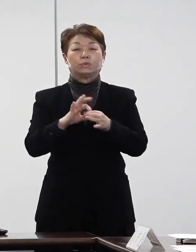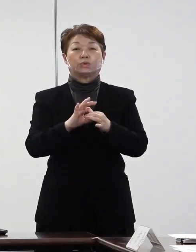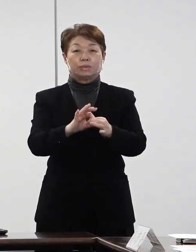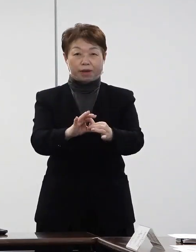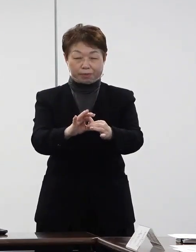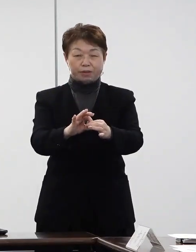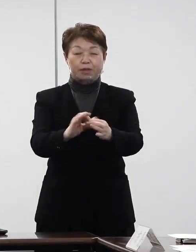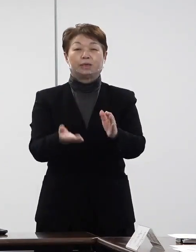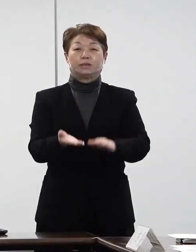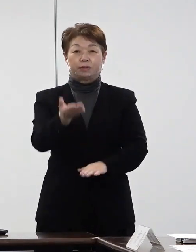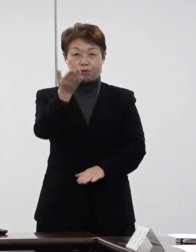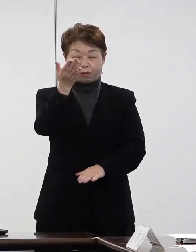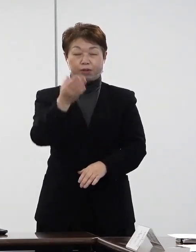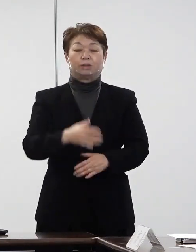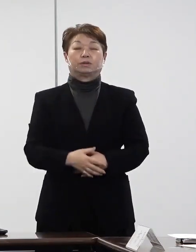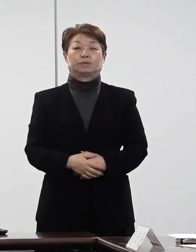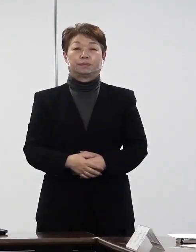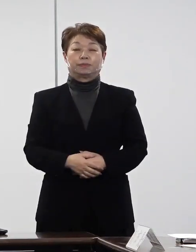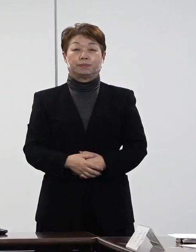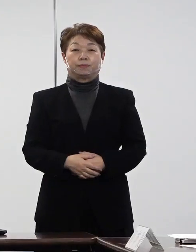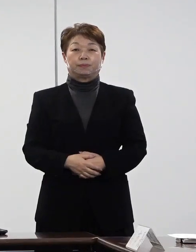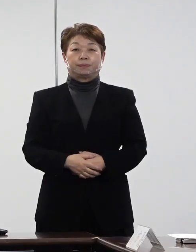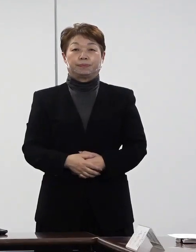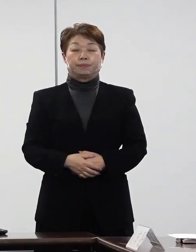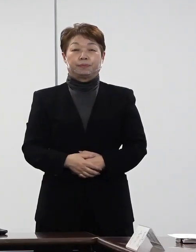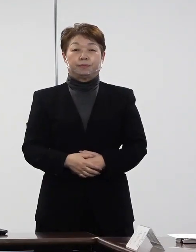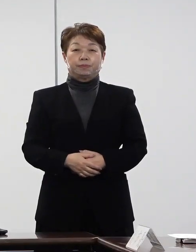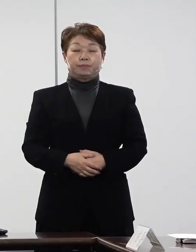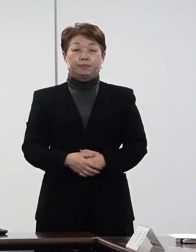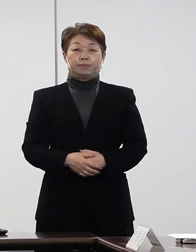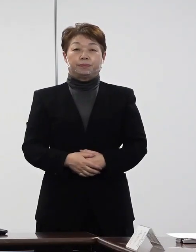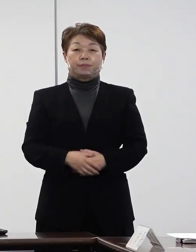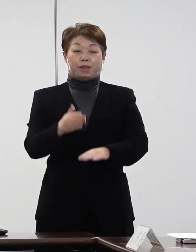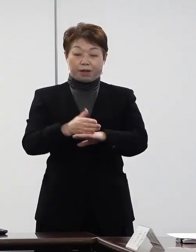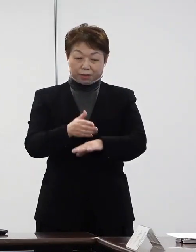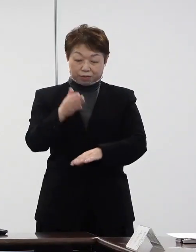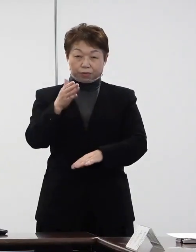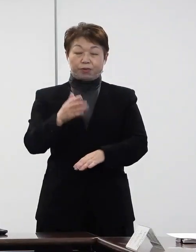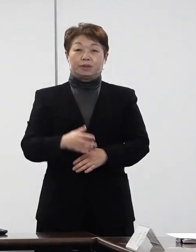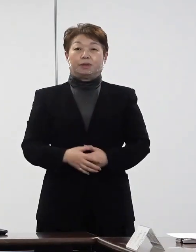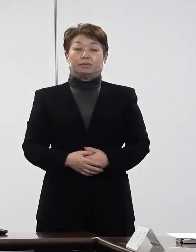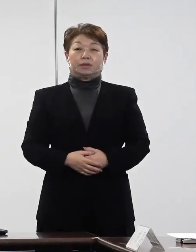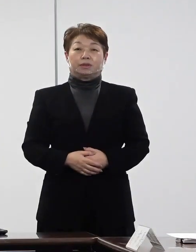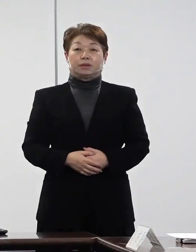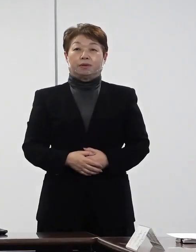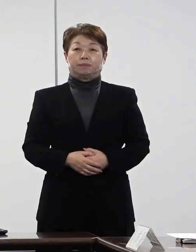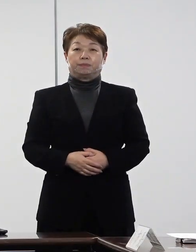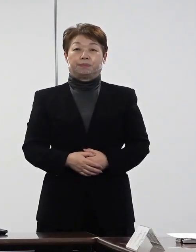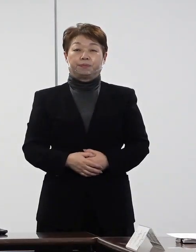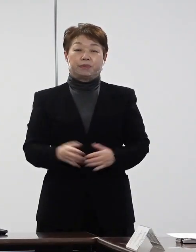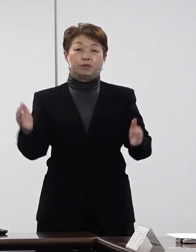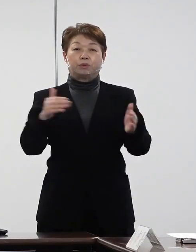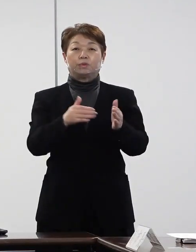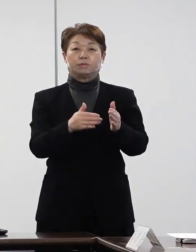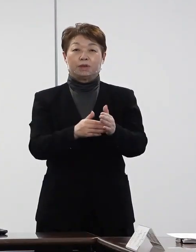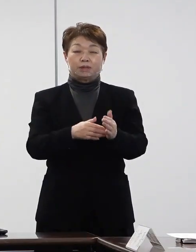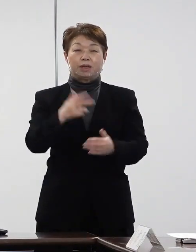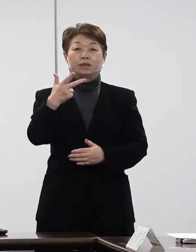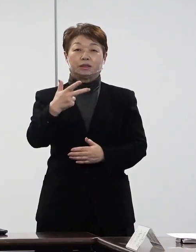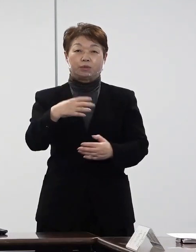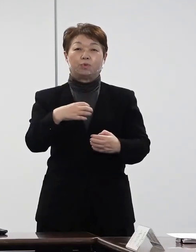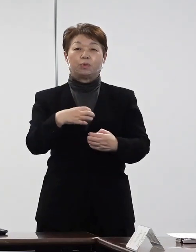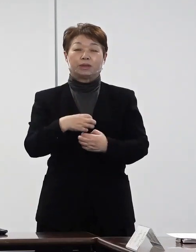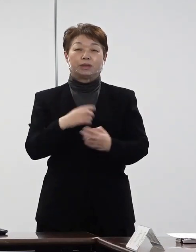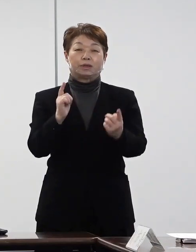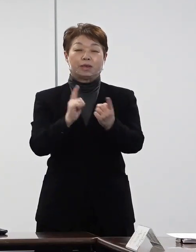いります。以上であります。 はい、ありがとうございました。 以上をもちまして青森市危機